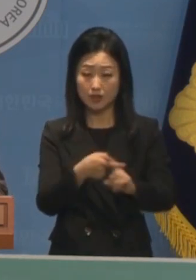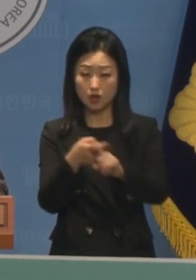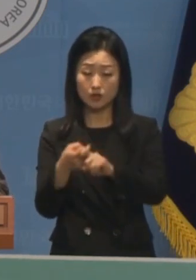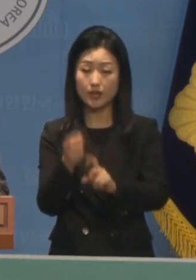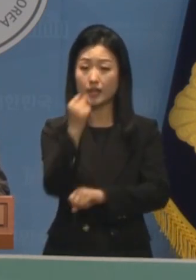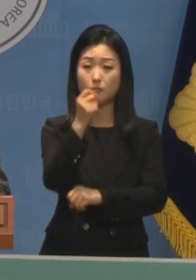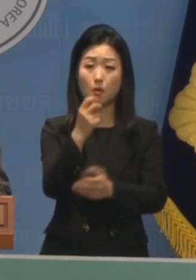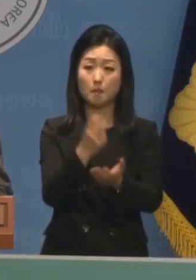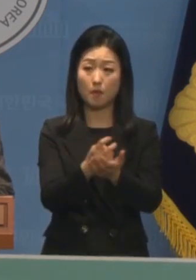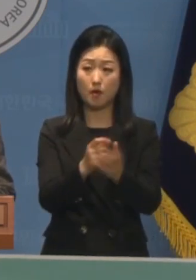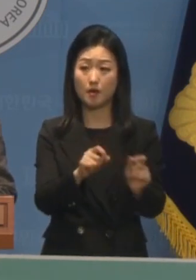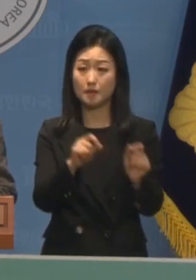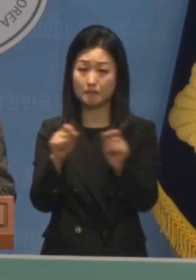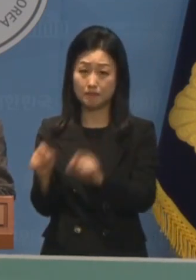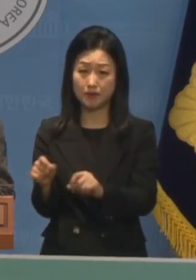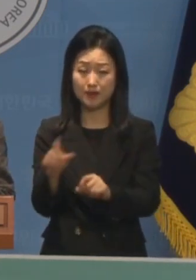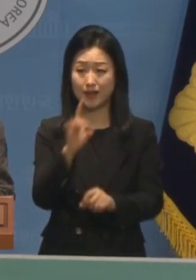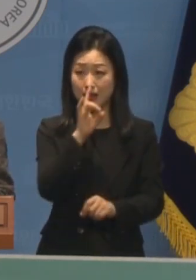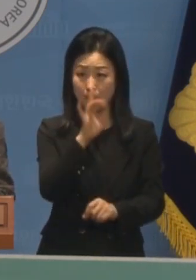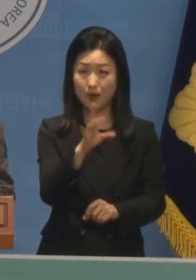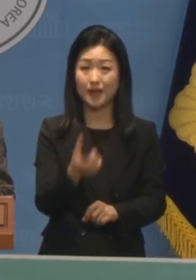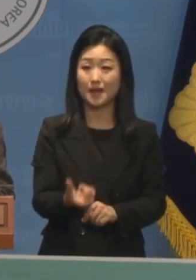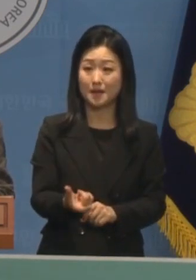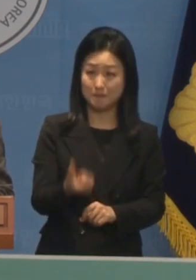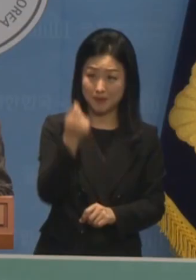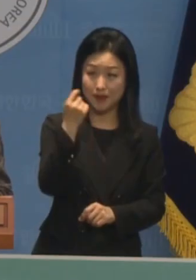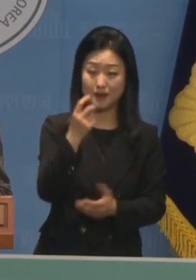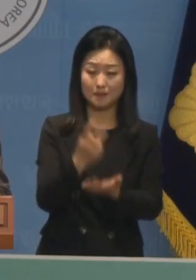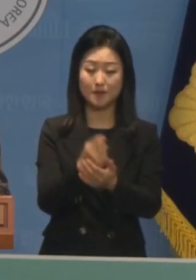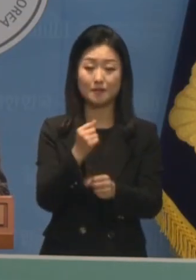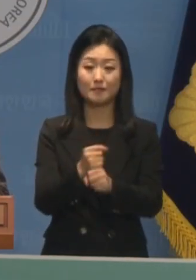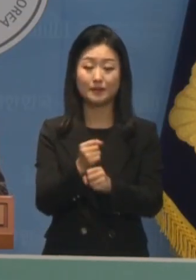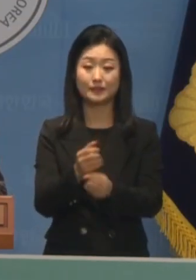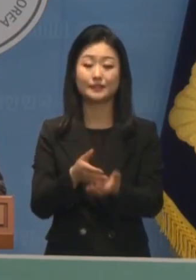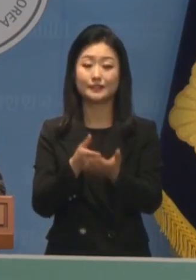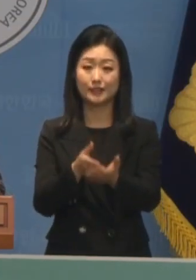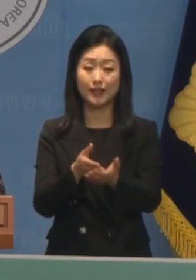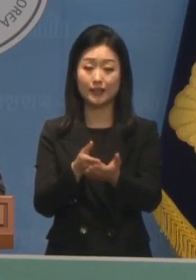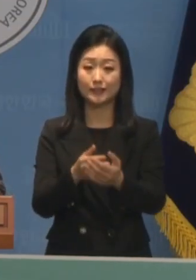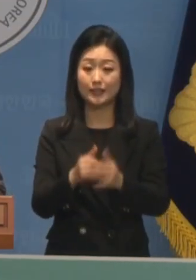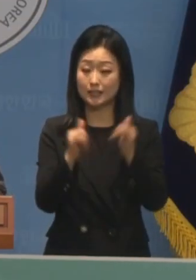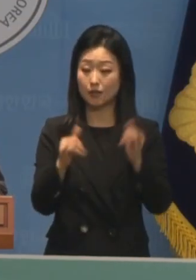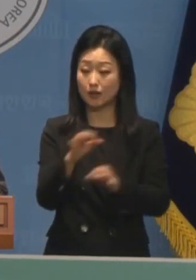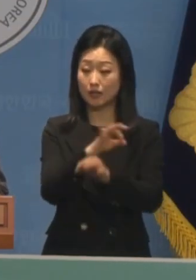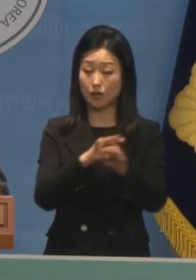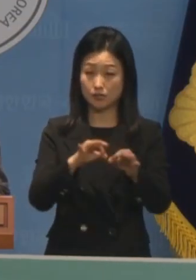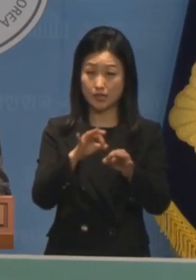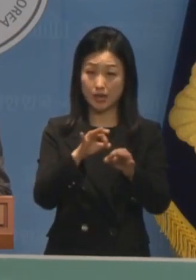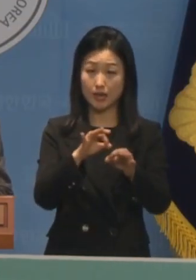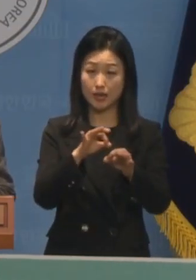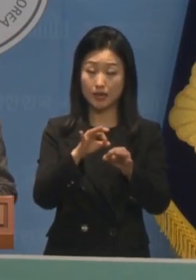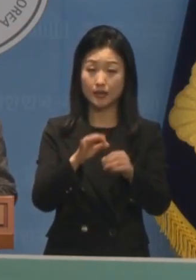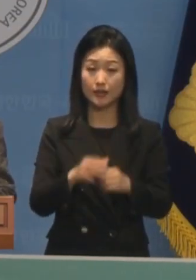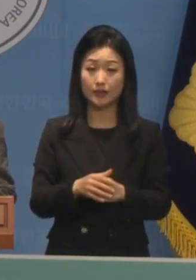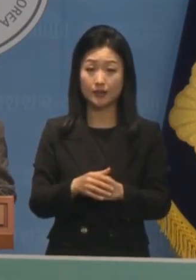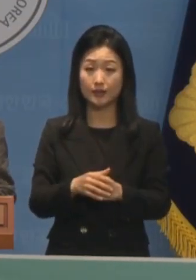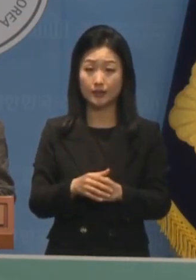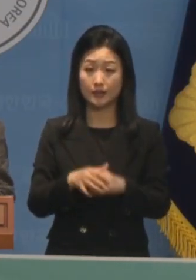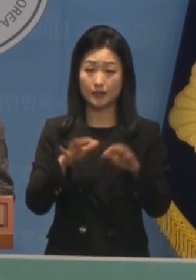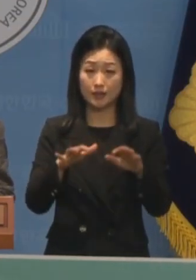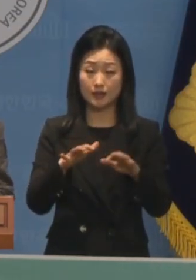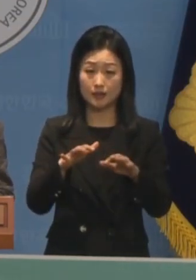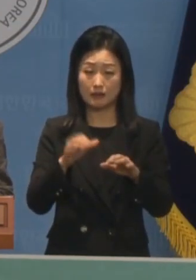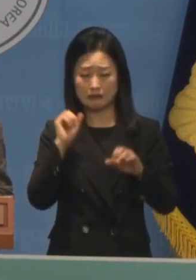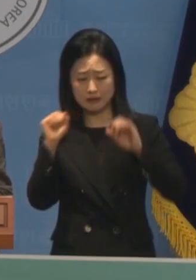더 이상 미루지 말고 조속히 제정해야 합니다. 사회적 경제가 외부의 바람과 풍랑에